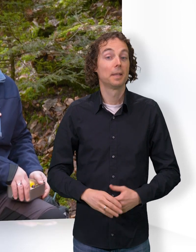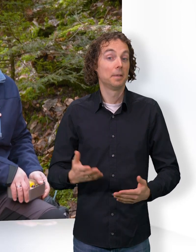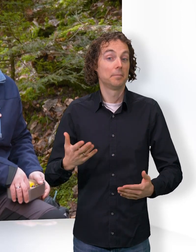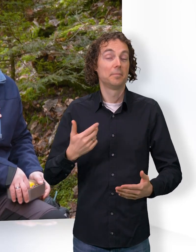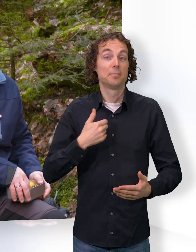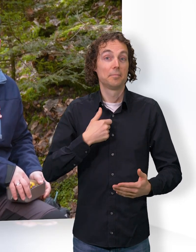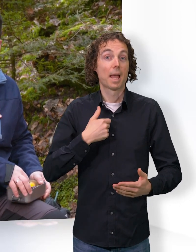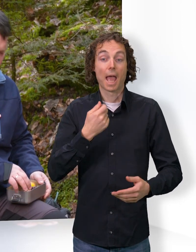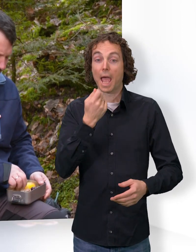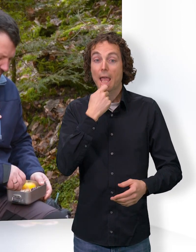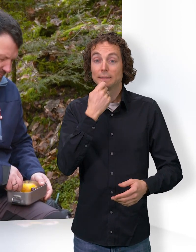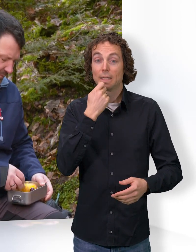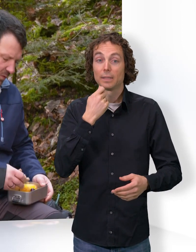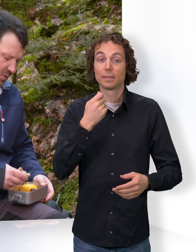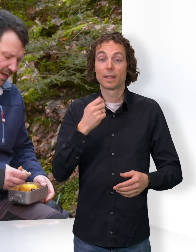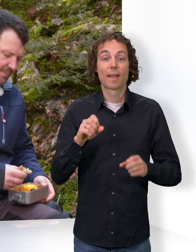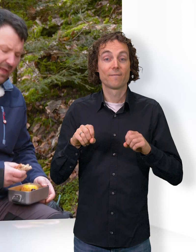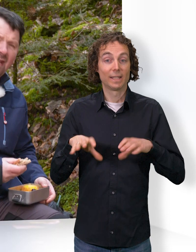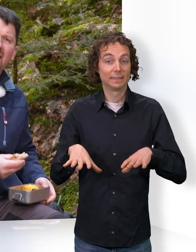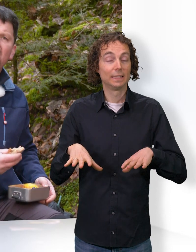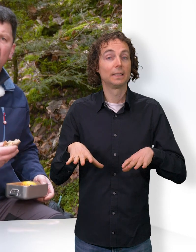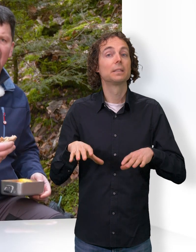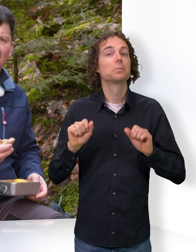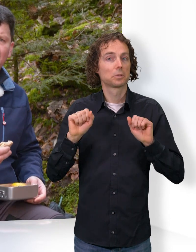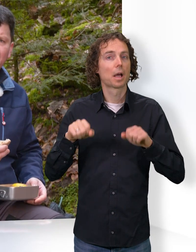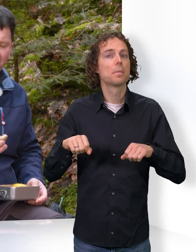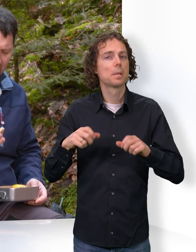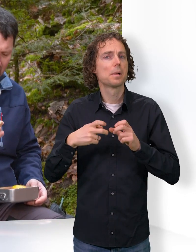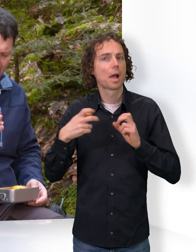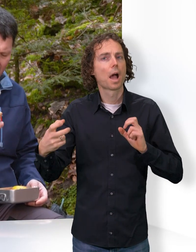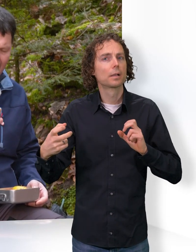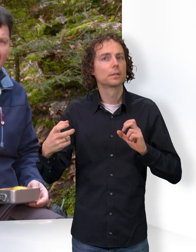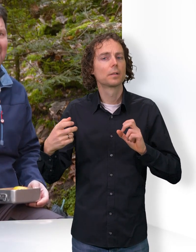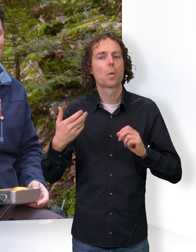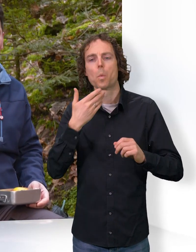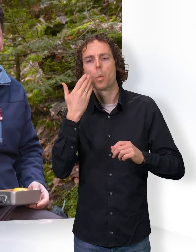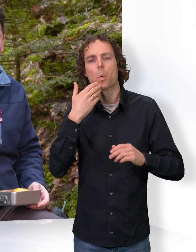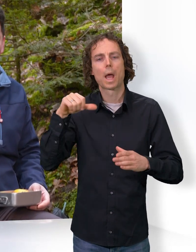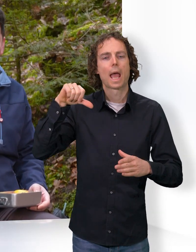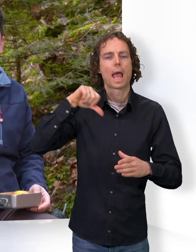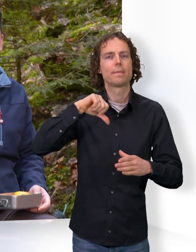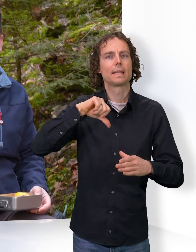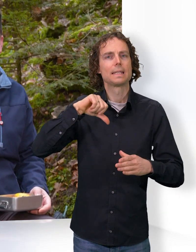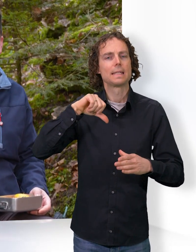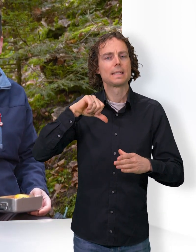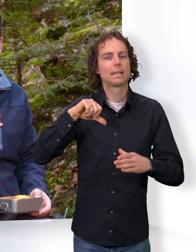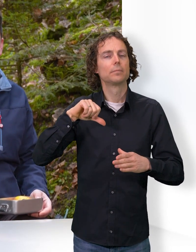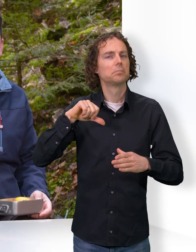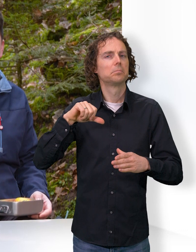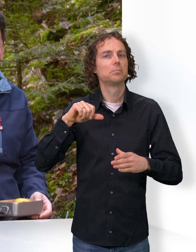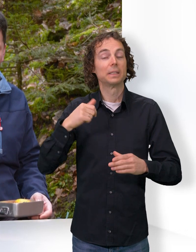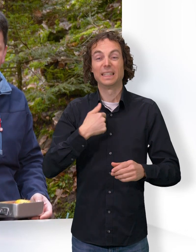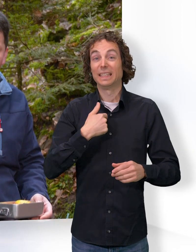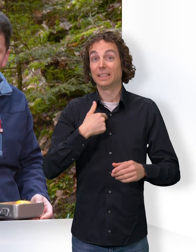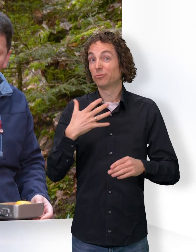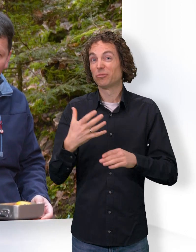eigentlich ziemlich lang ohne Essen aus, ohne Energie zu tanken. Ich nicht so lang, aber es soll Menschen geben, die schaffen